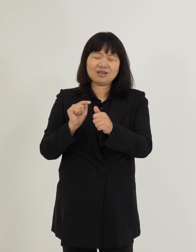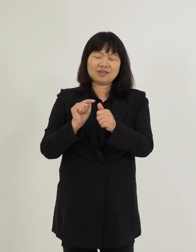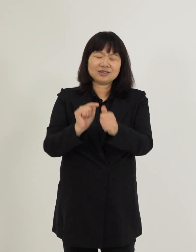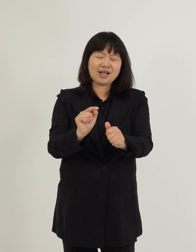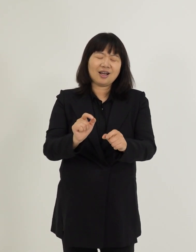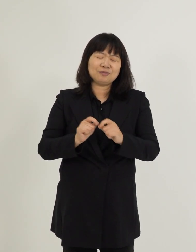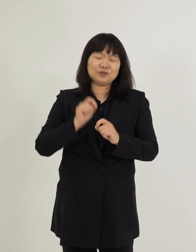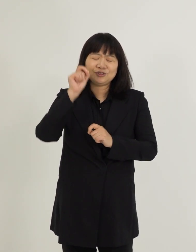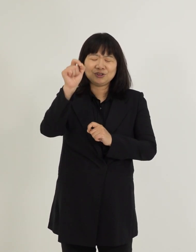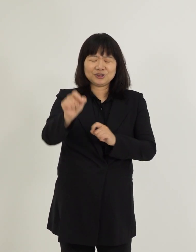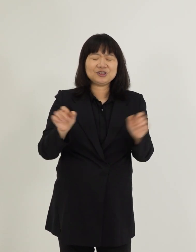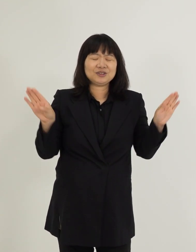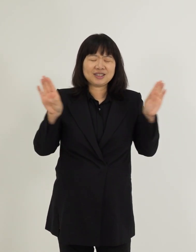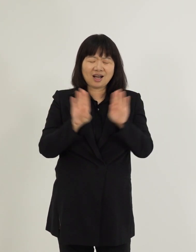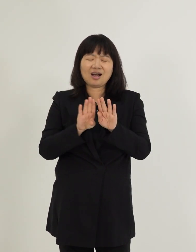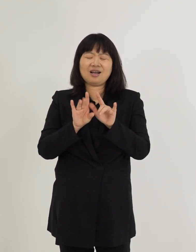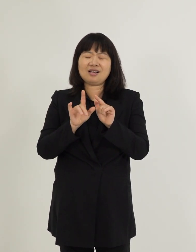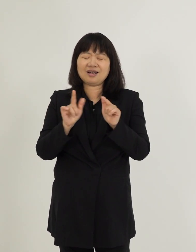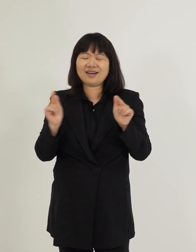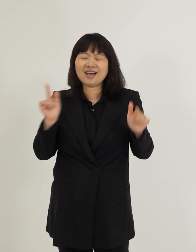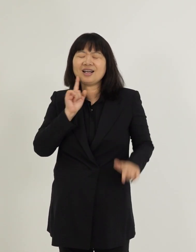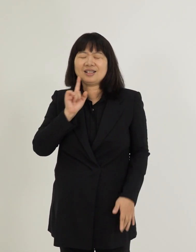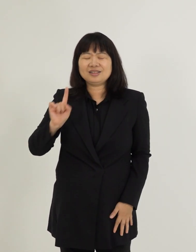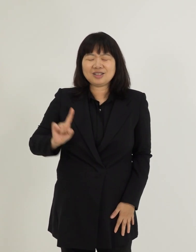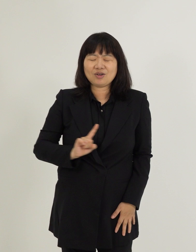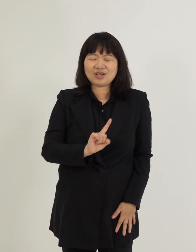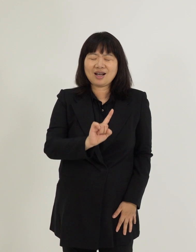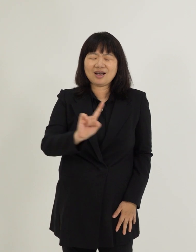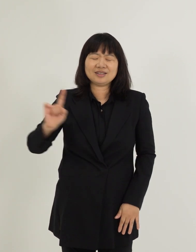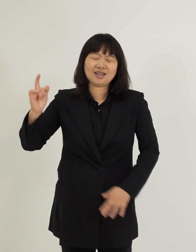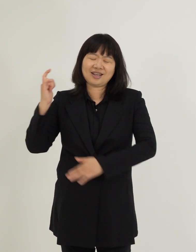들릴지어다 영원한 문들아.